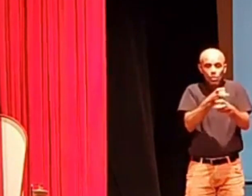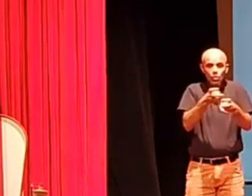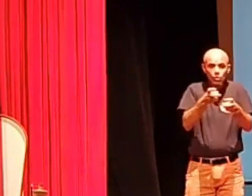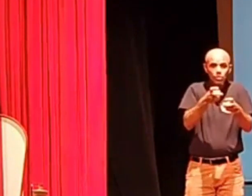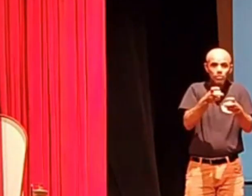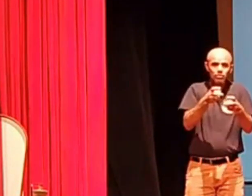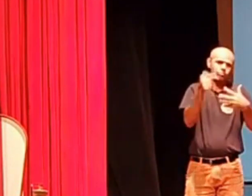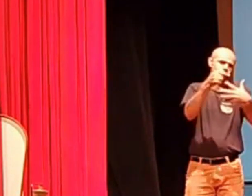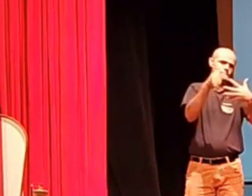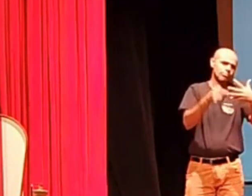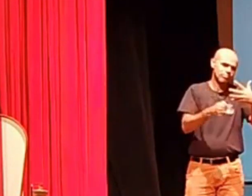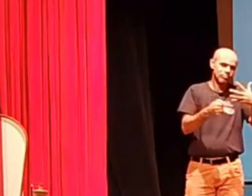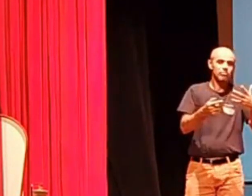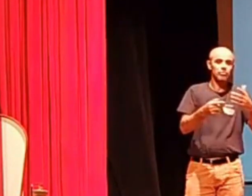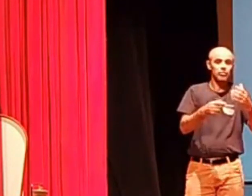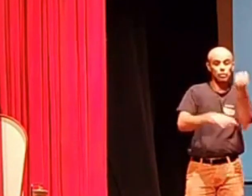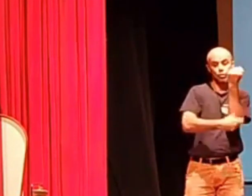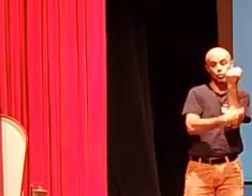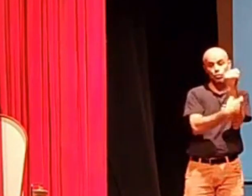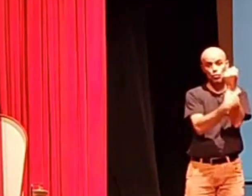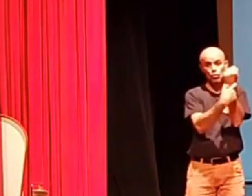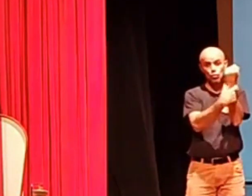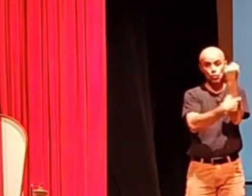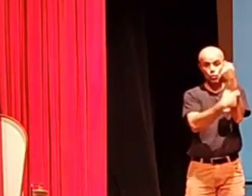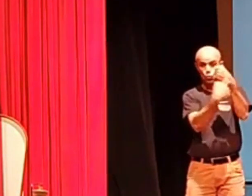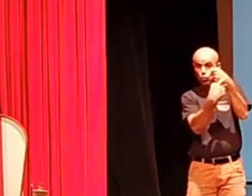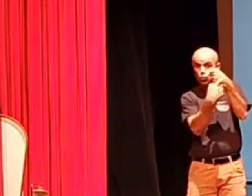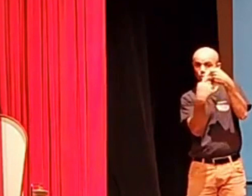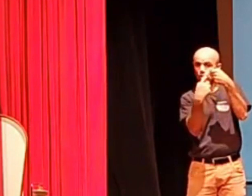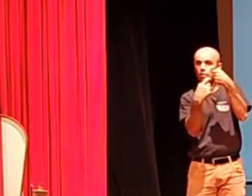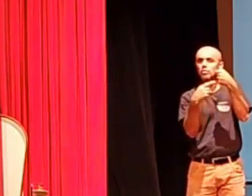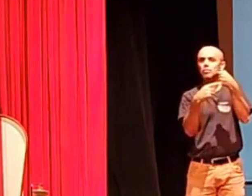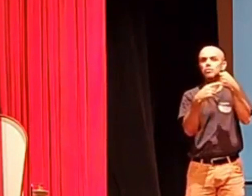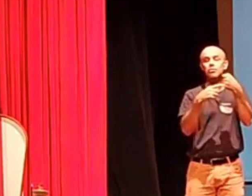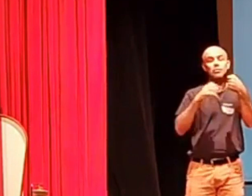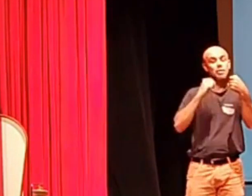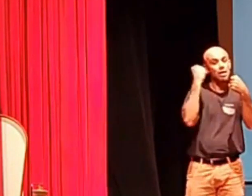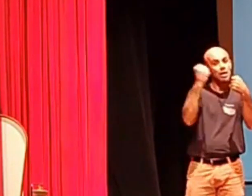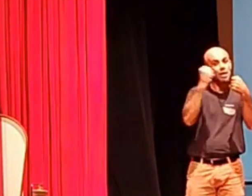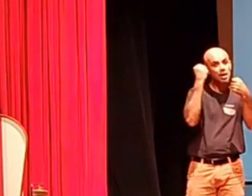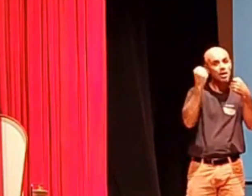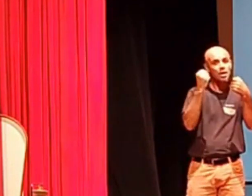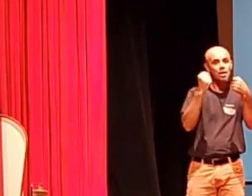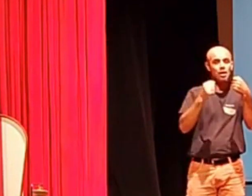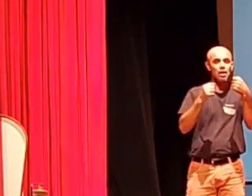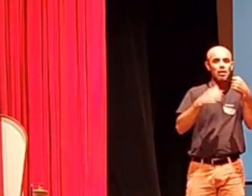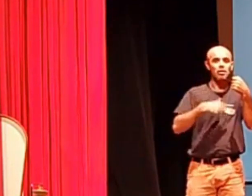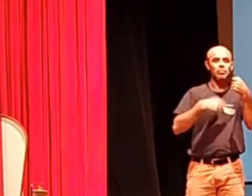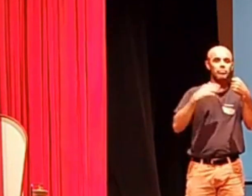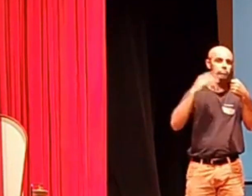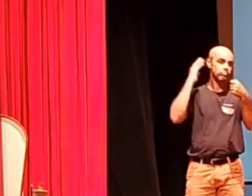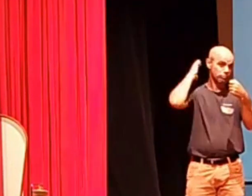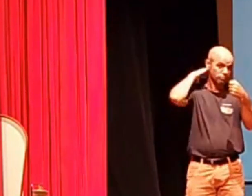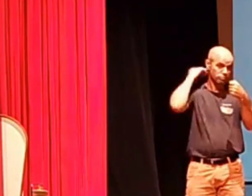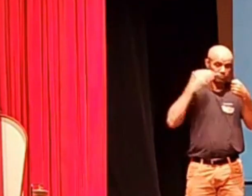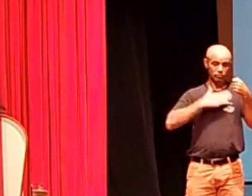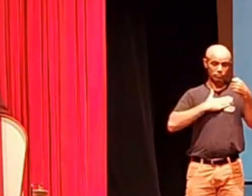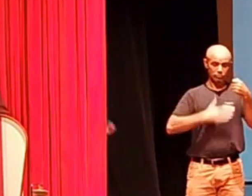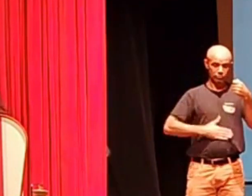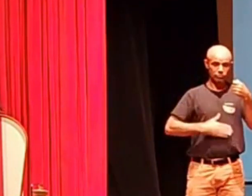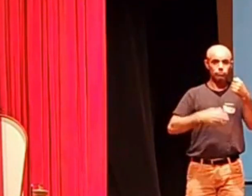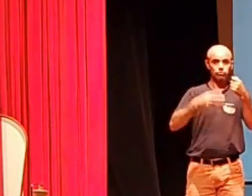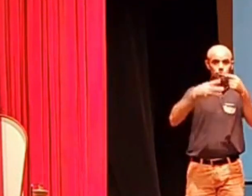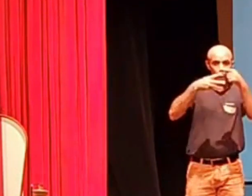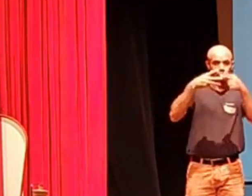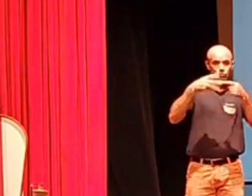coisas. Né? A escoliose é um tipo de desvio que não é só da coluna, do tronco, né? Mas é